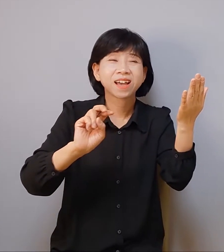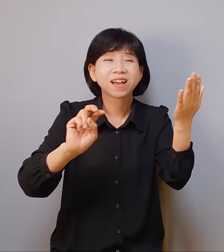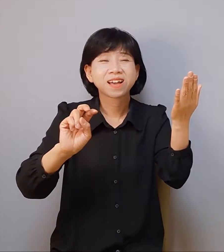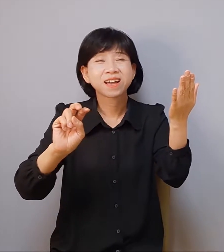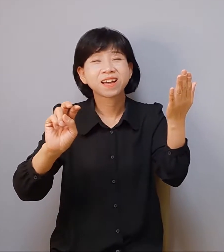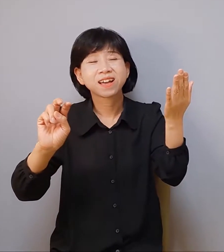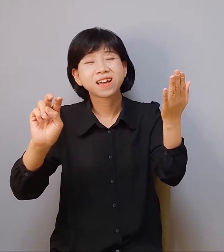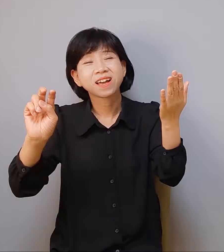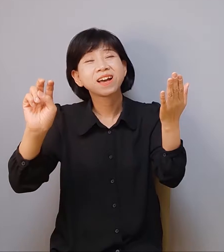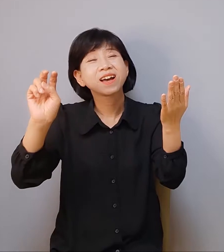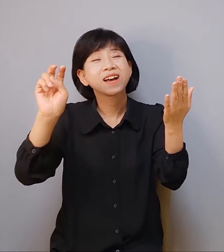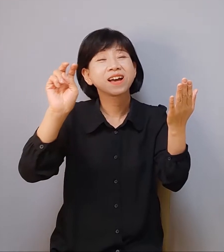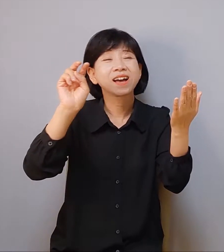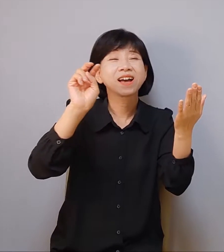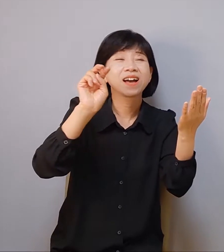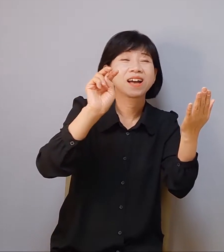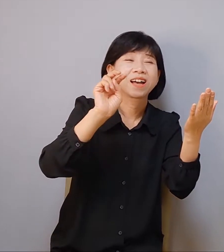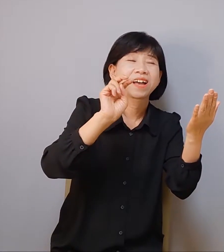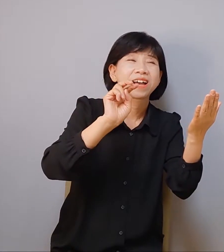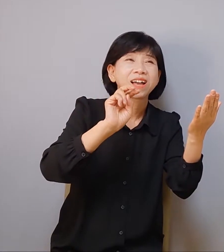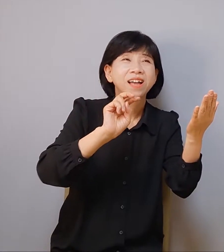찬양.